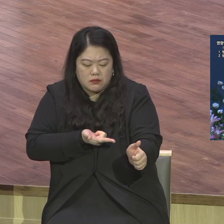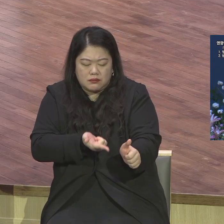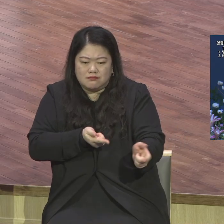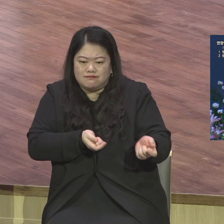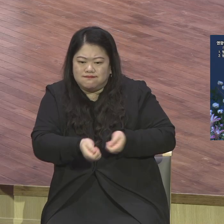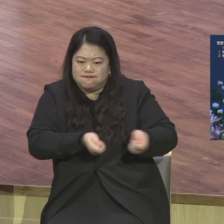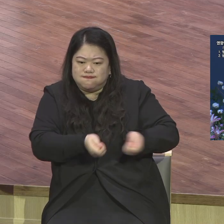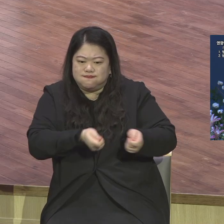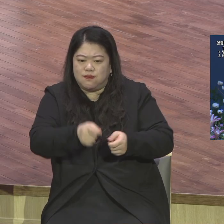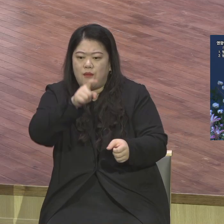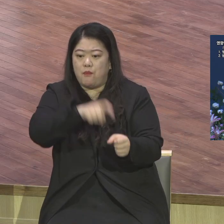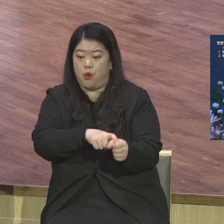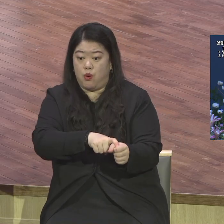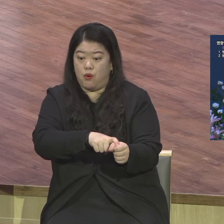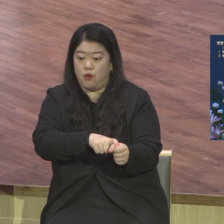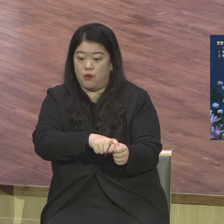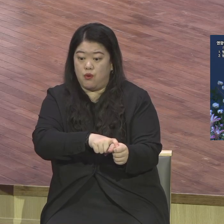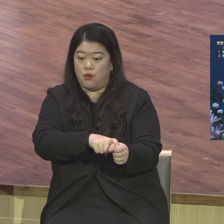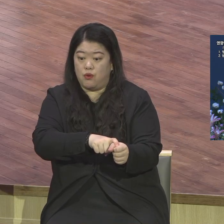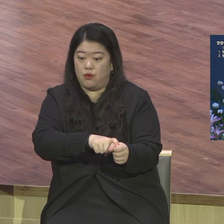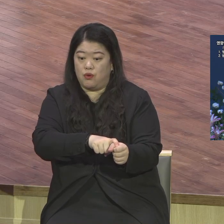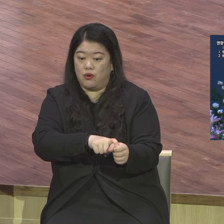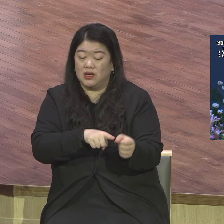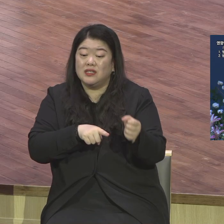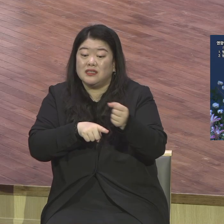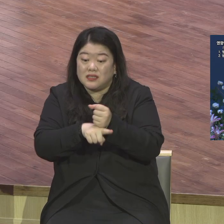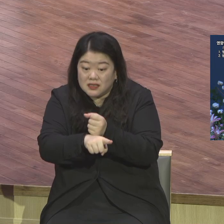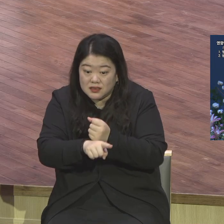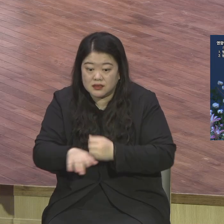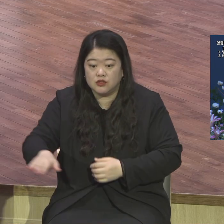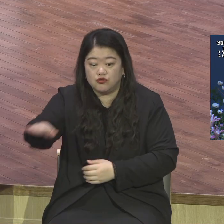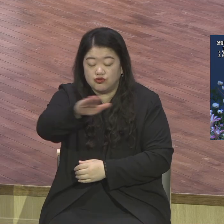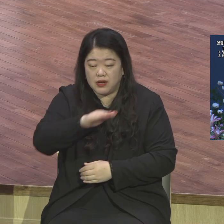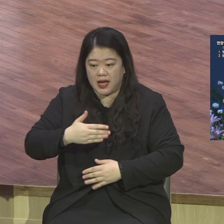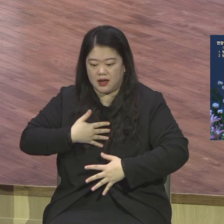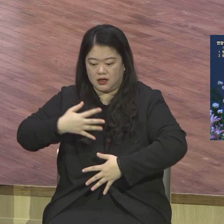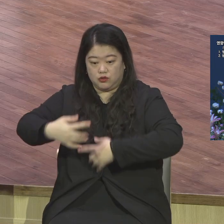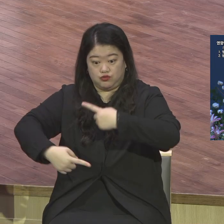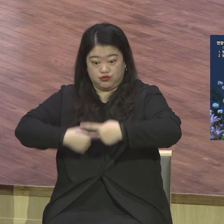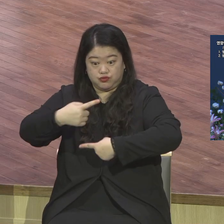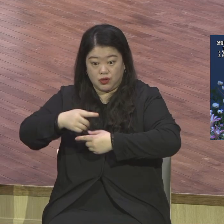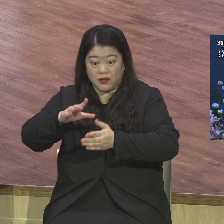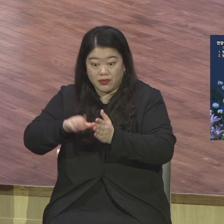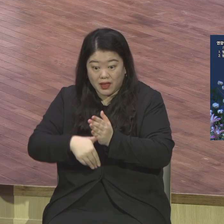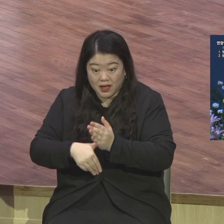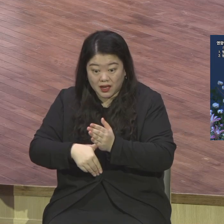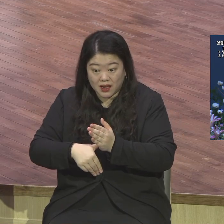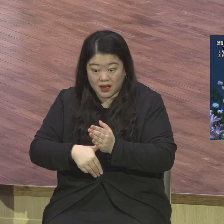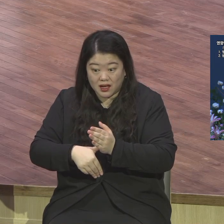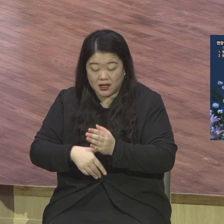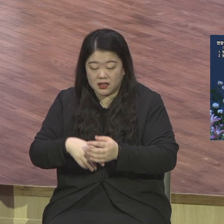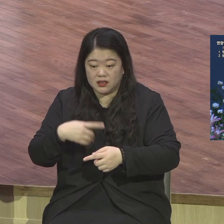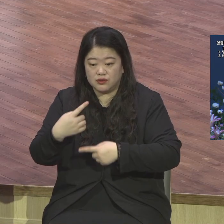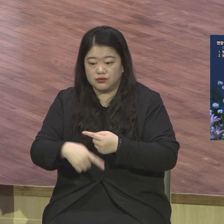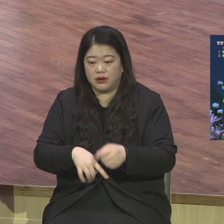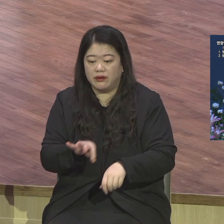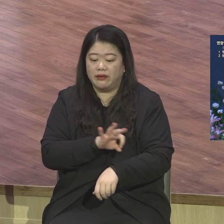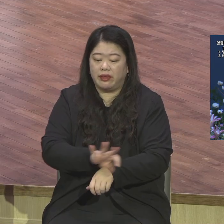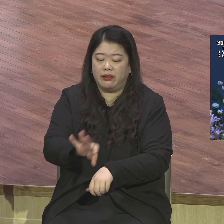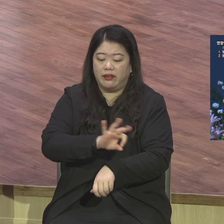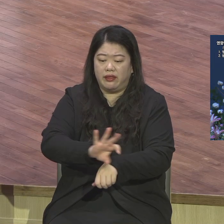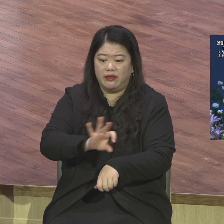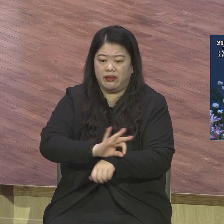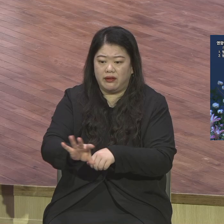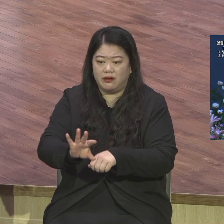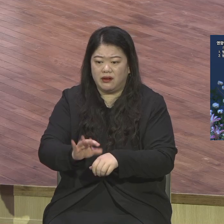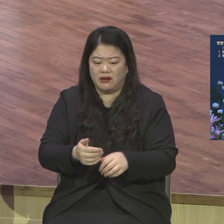영향력을 입히는 믿음이 되어야 한다라는 것을 밝히면서 말의 중요성을 강조하고 있어요.